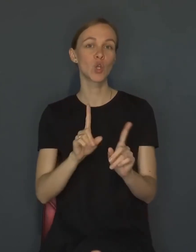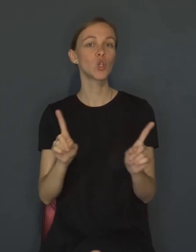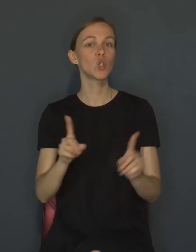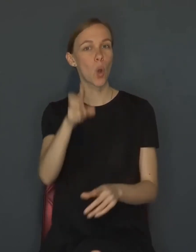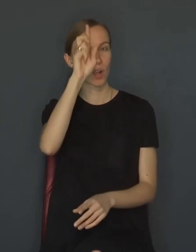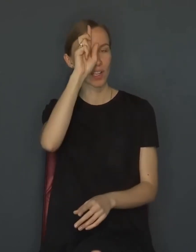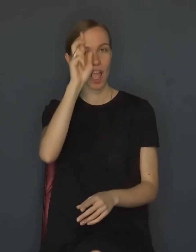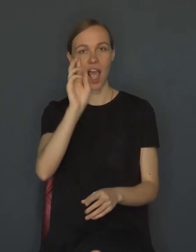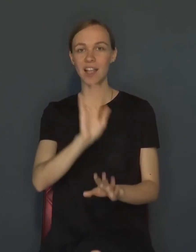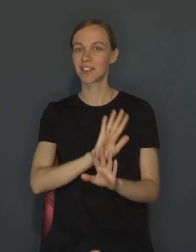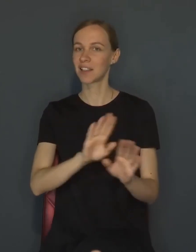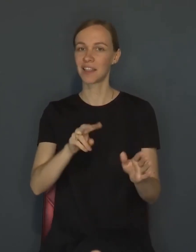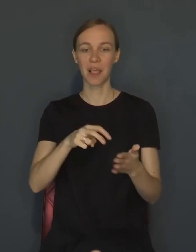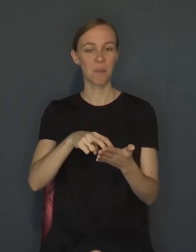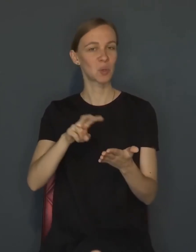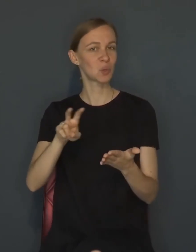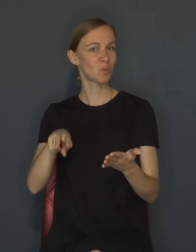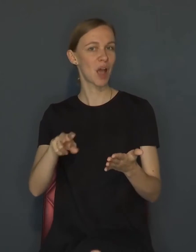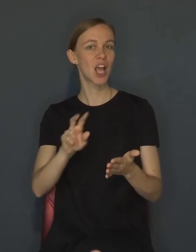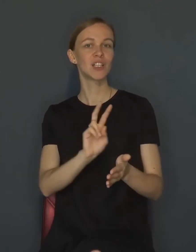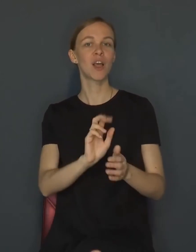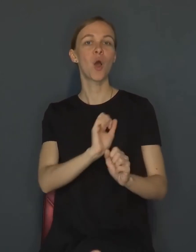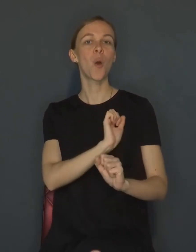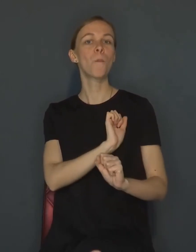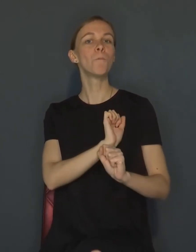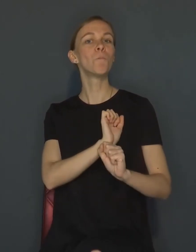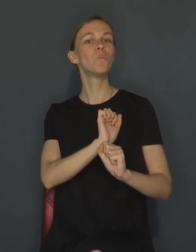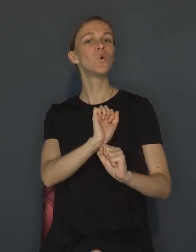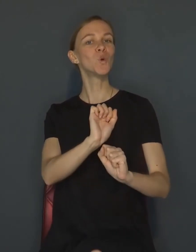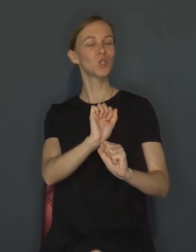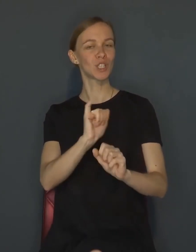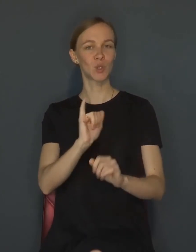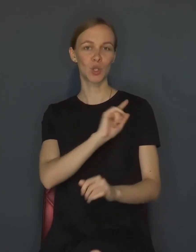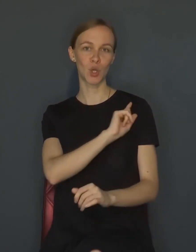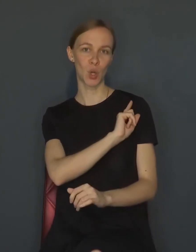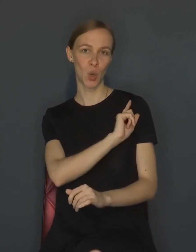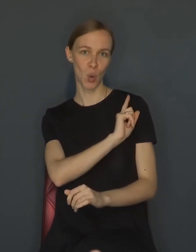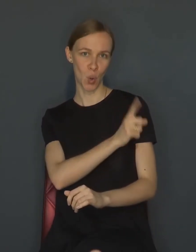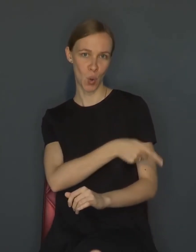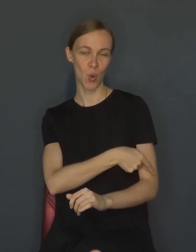та хоробрістю самому засновнику Рима – Ромулу.